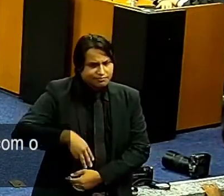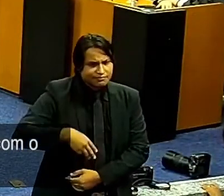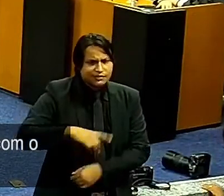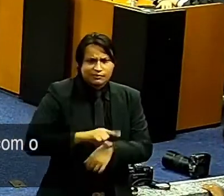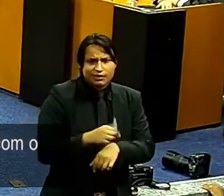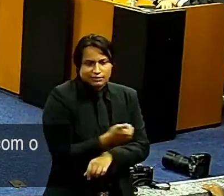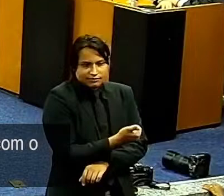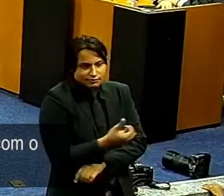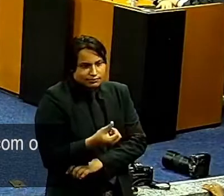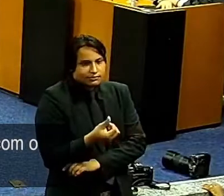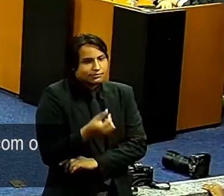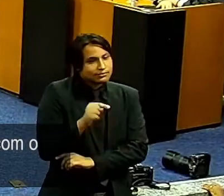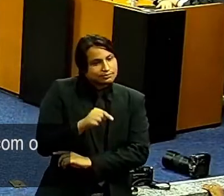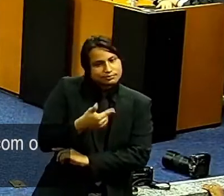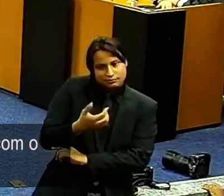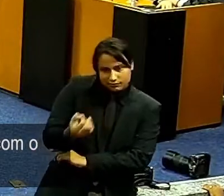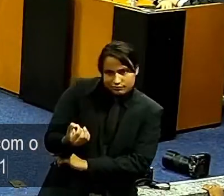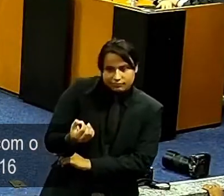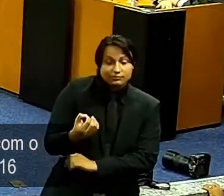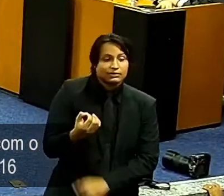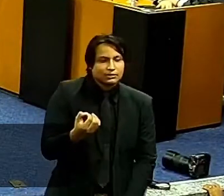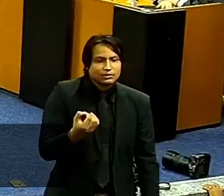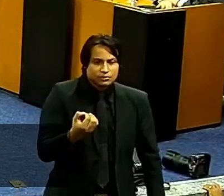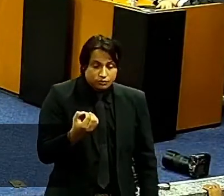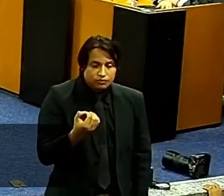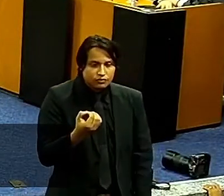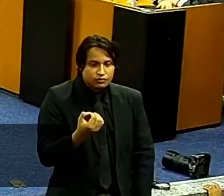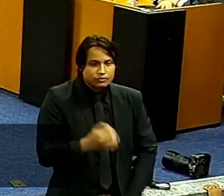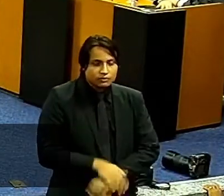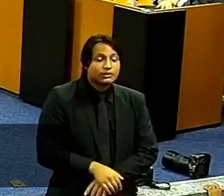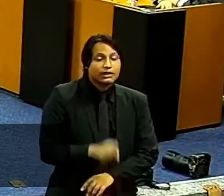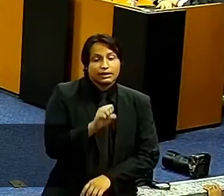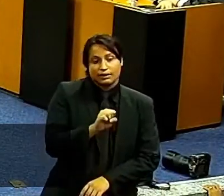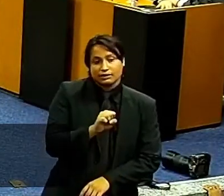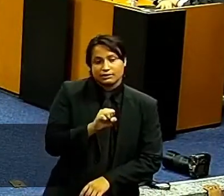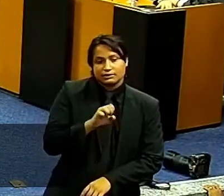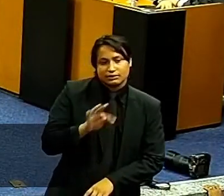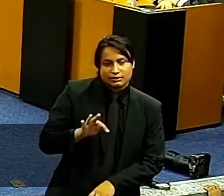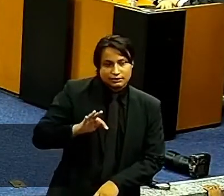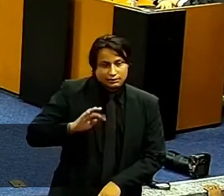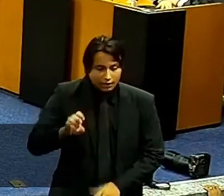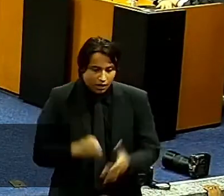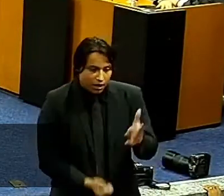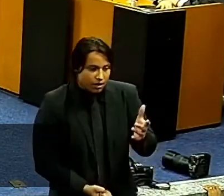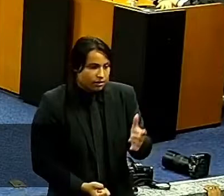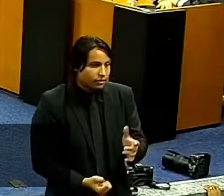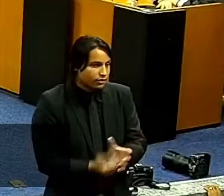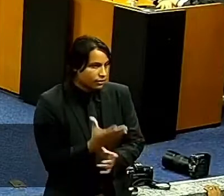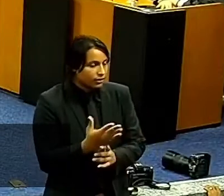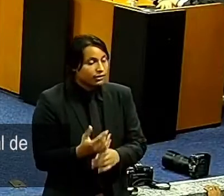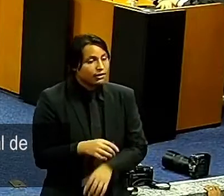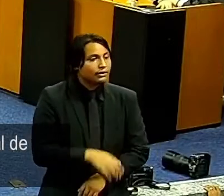16:20 no Superior Tribunal de Justiça instalou-se o tre do